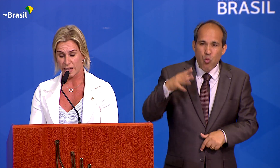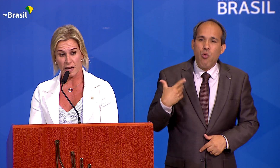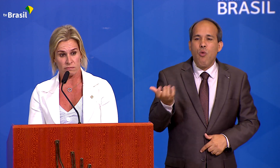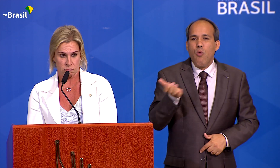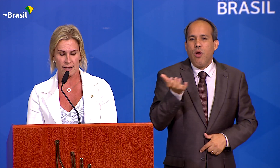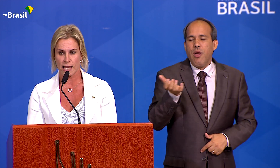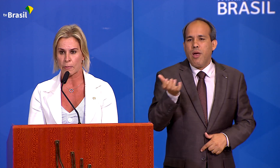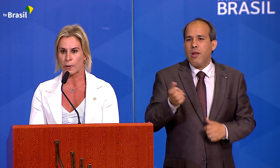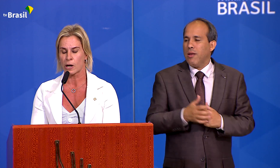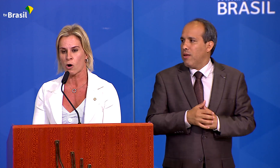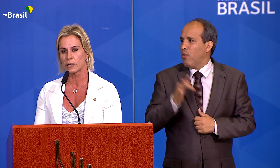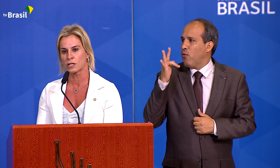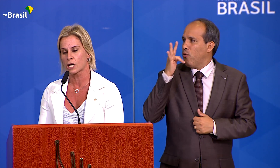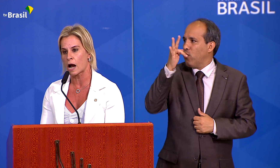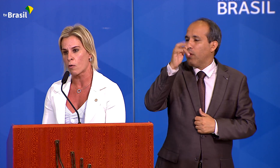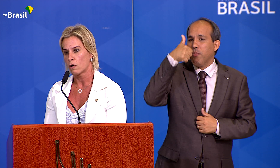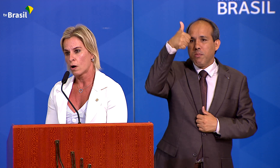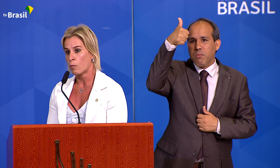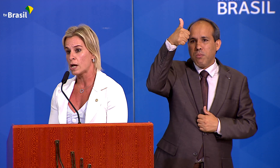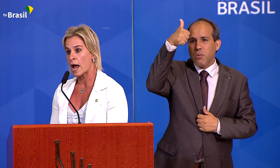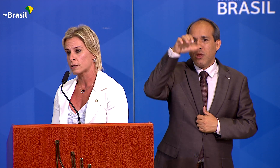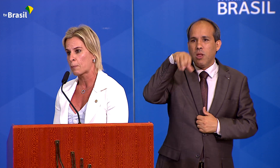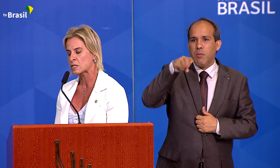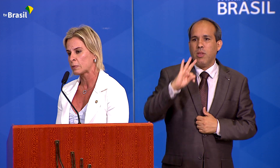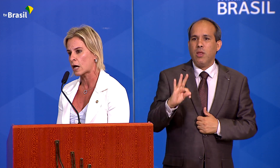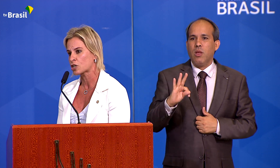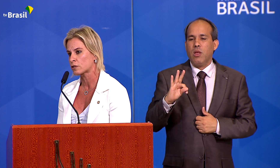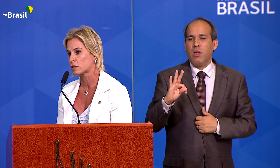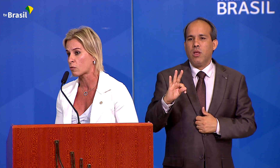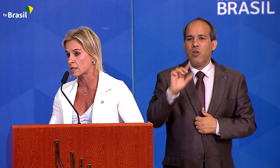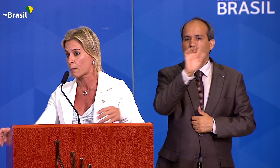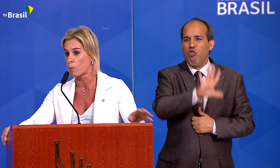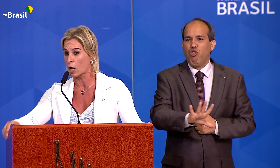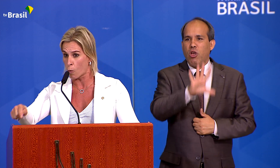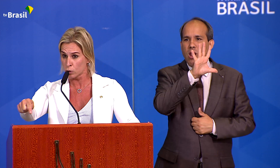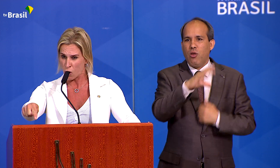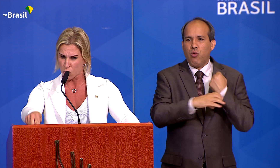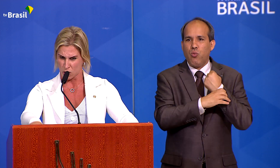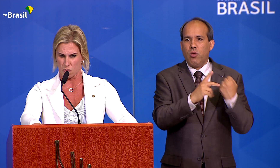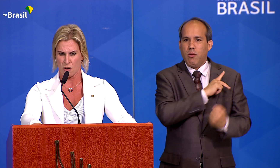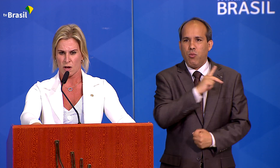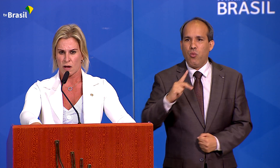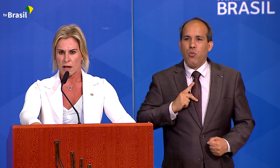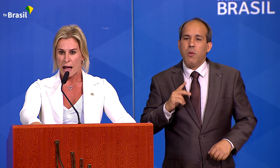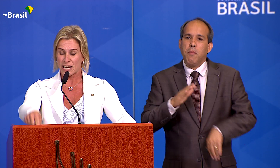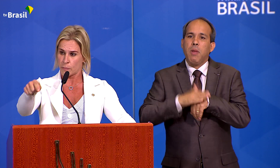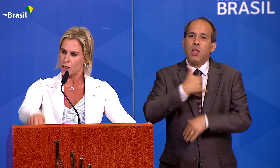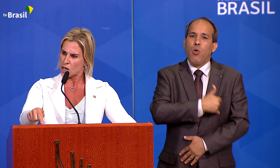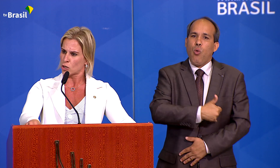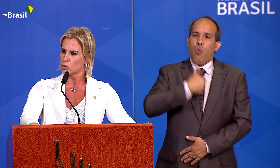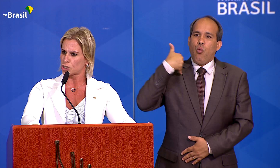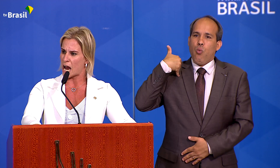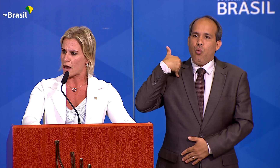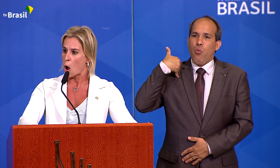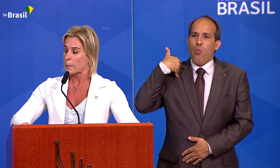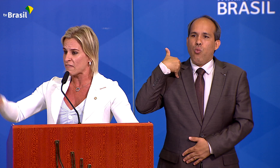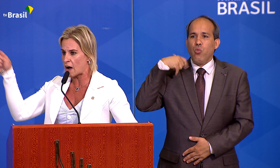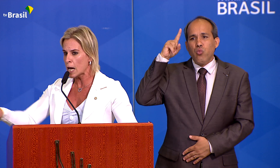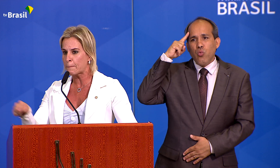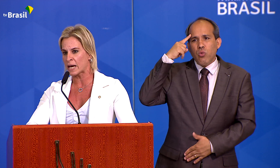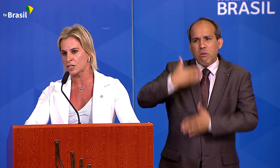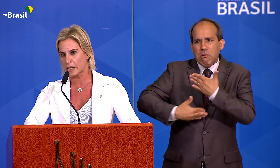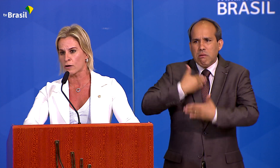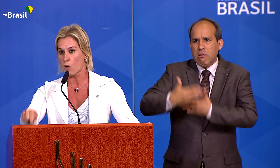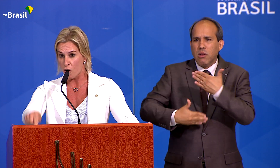frente você quem sabe a primeira comandante-geral mulher da Polícia Militar chá de Segurança Pública com muito orgulho administra esse luta